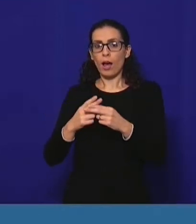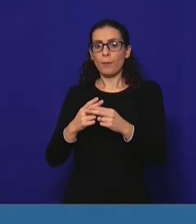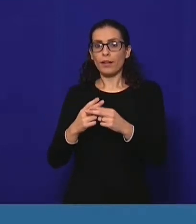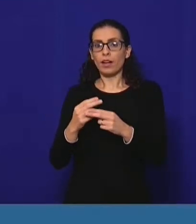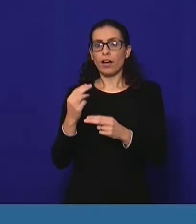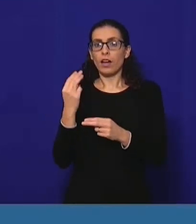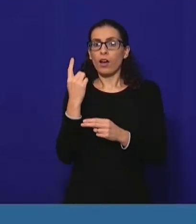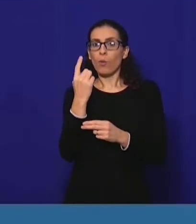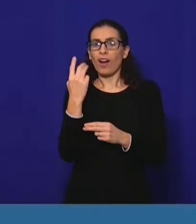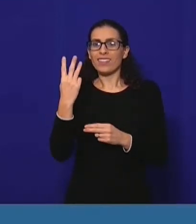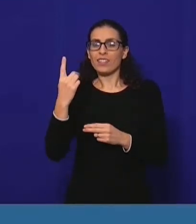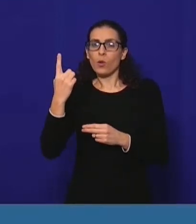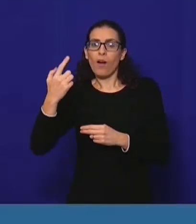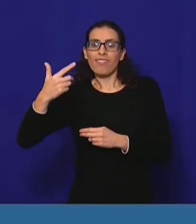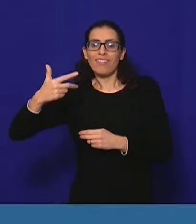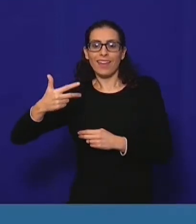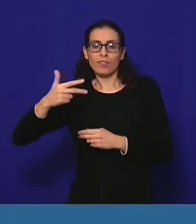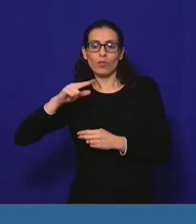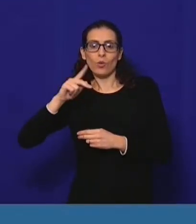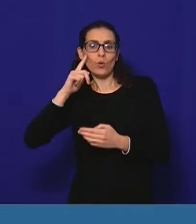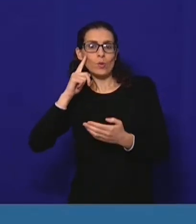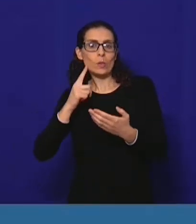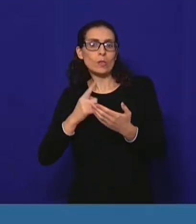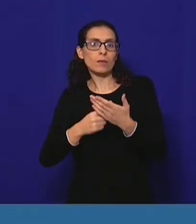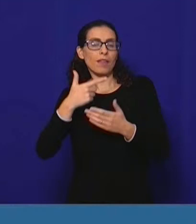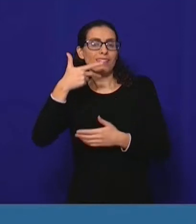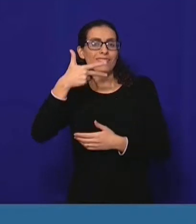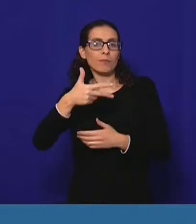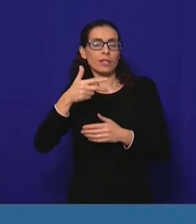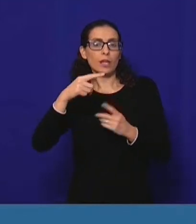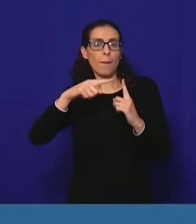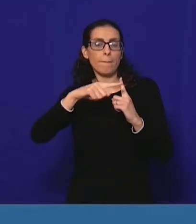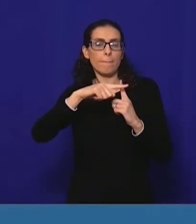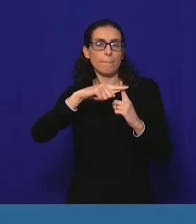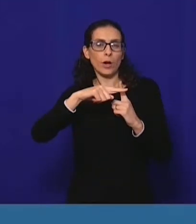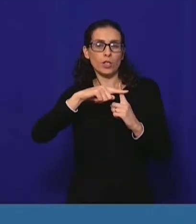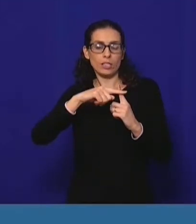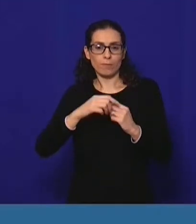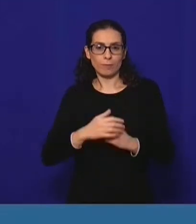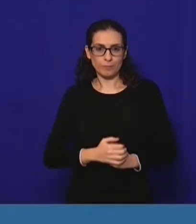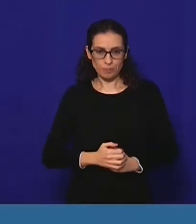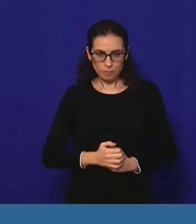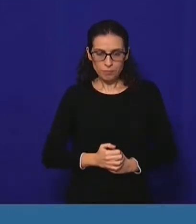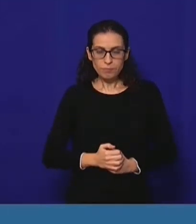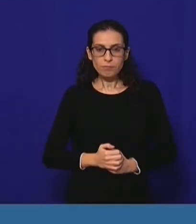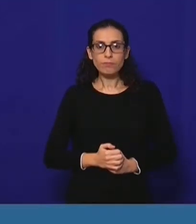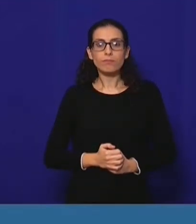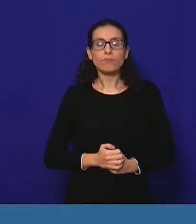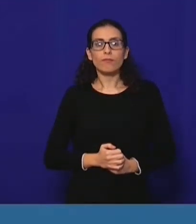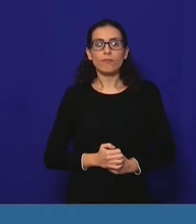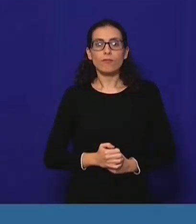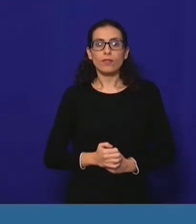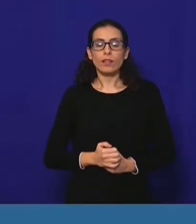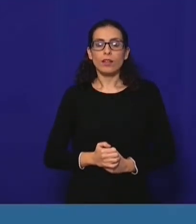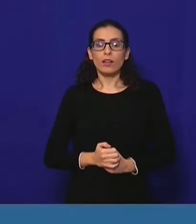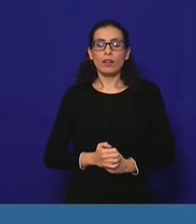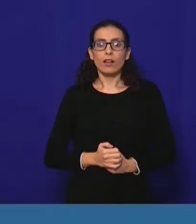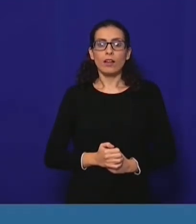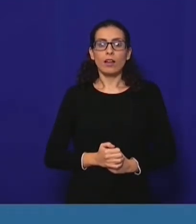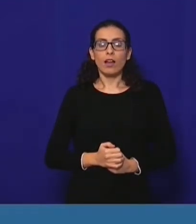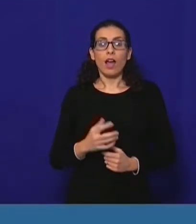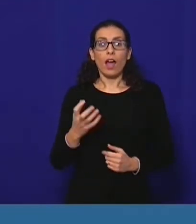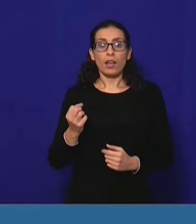3,318 rapid tests u minn hemmhekk ħarġu 8 li kienu reactive. Infatti mill-pożittivi li kellna